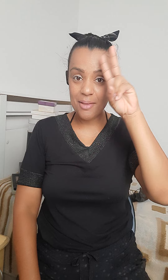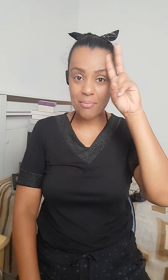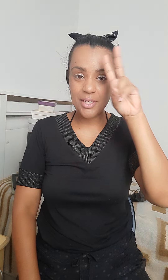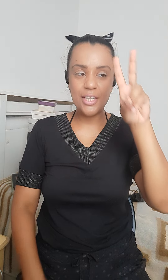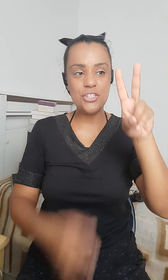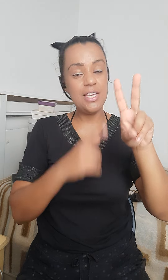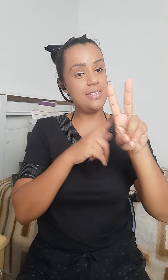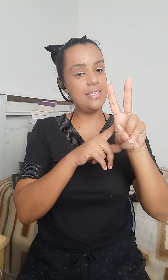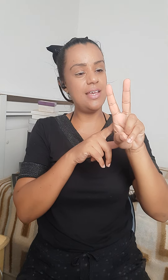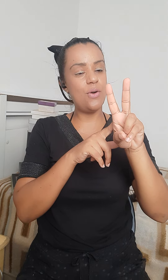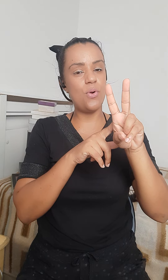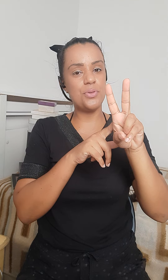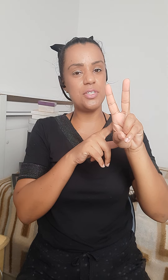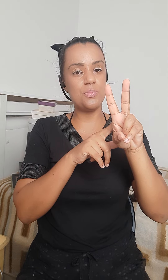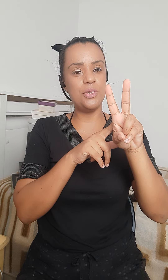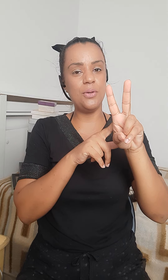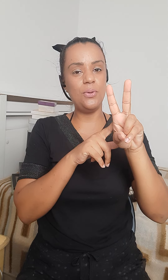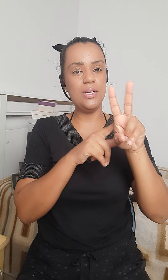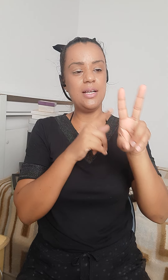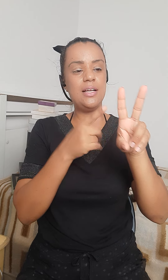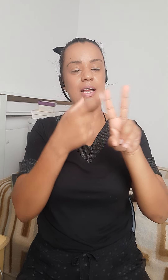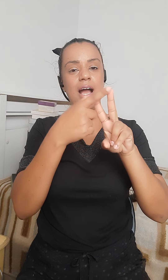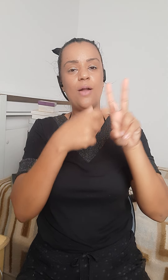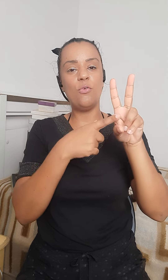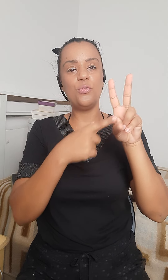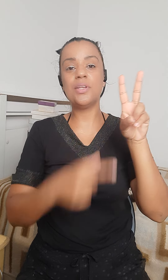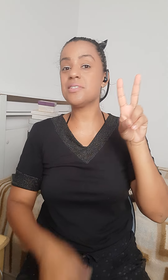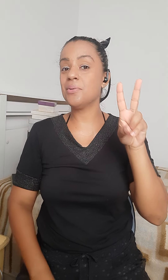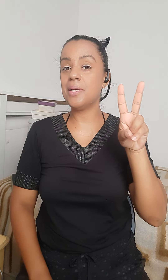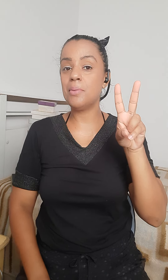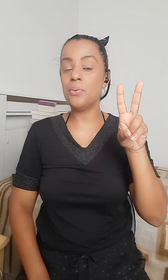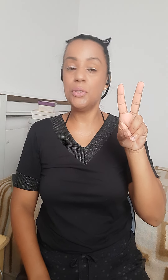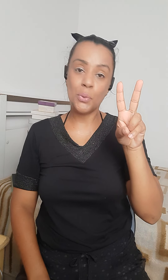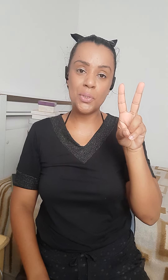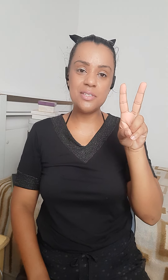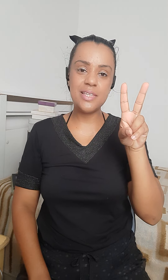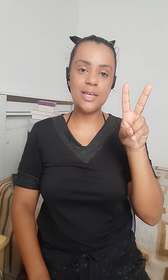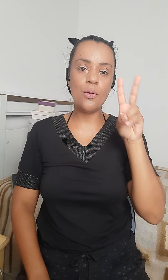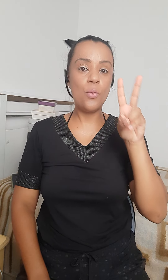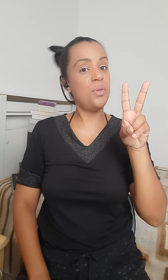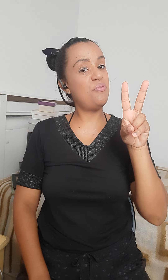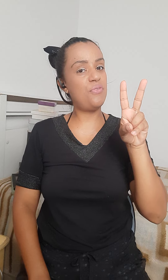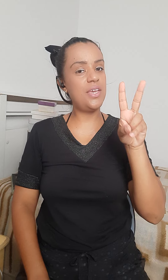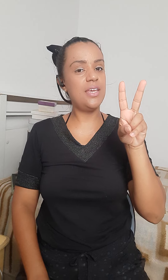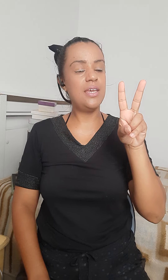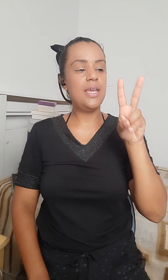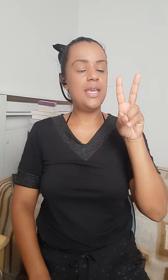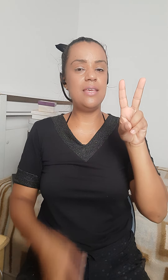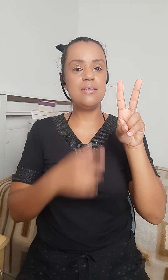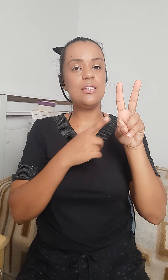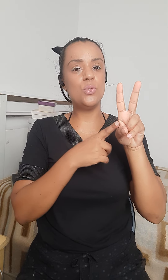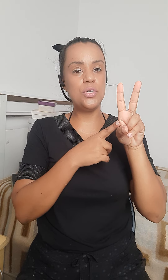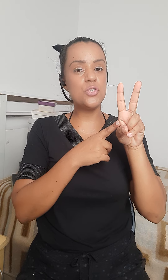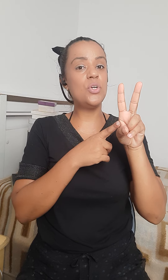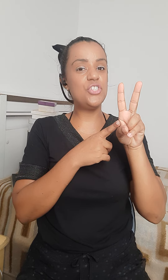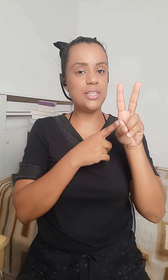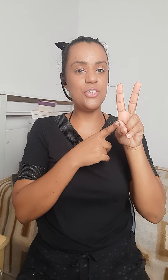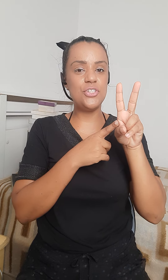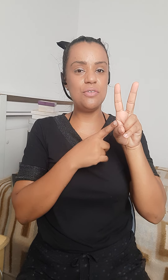lembra, né? Já é sinal, ó. Vocês podem colocar a configuração da mão em 2, né? Ou em V, esse 2 quantitativo,